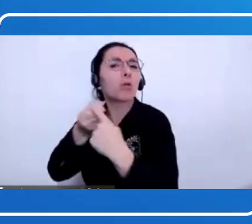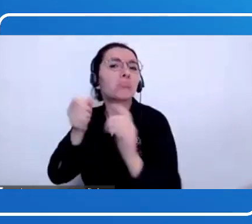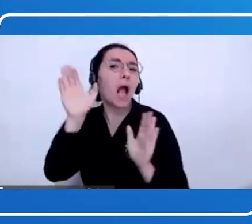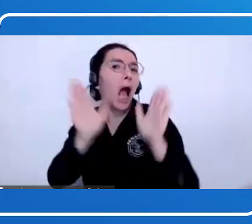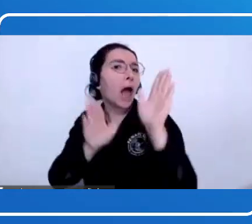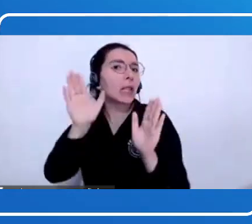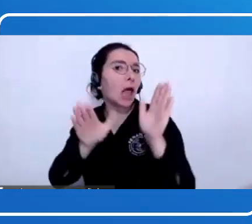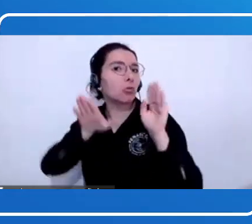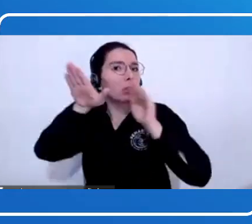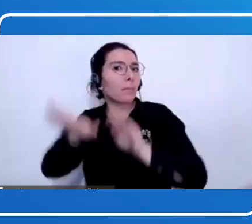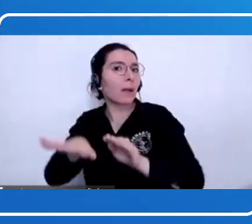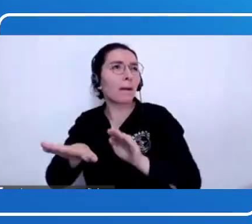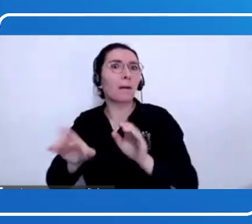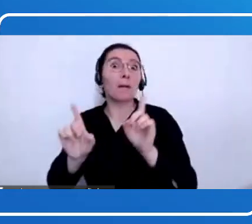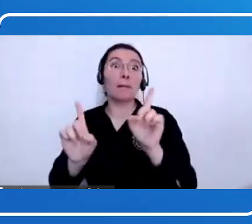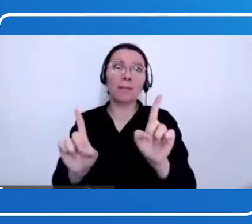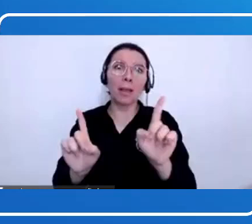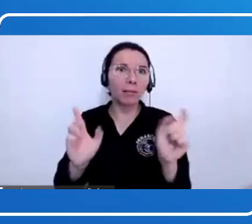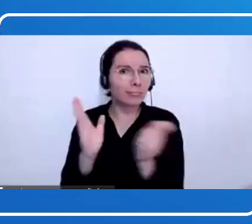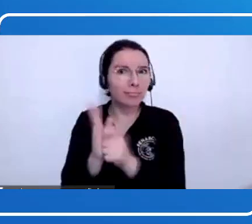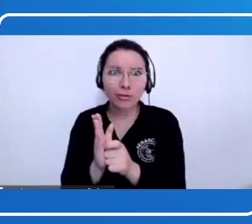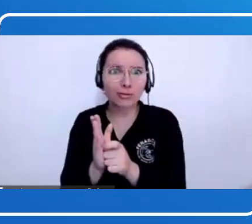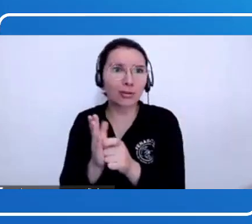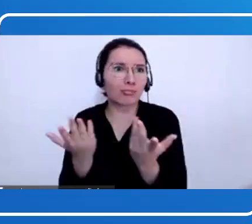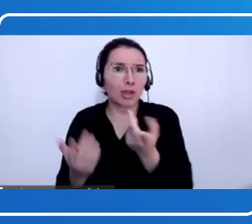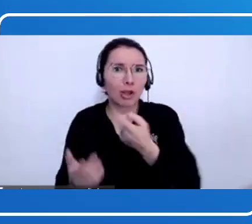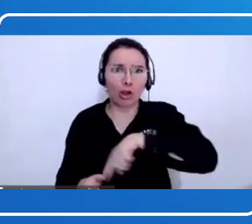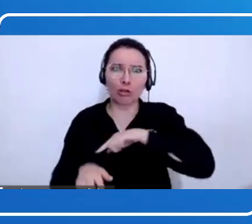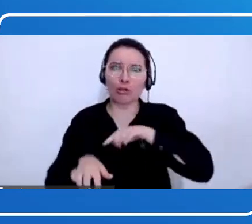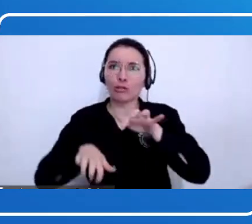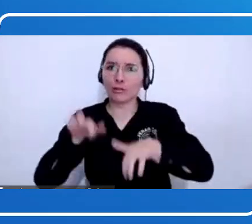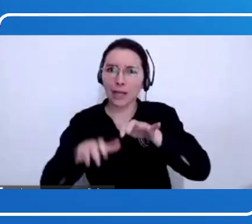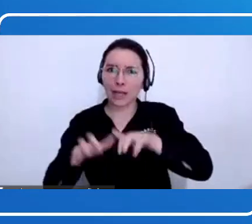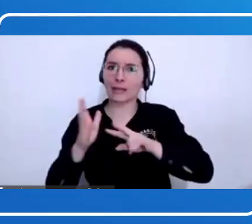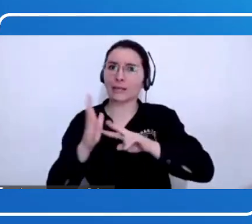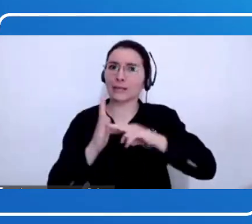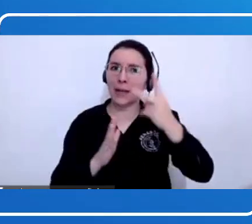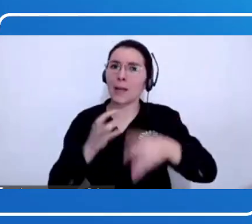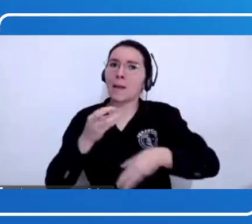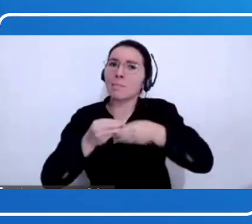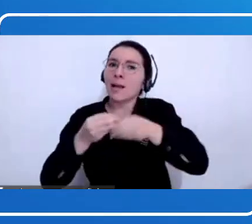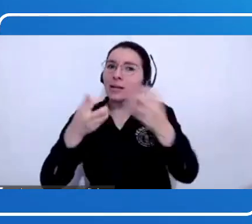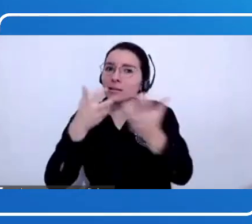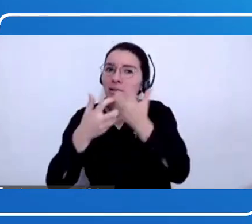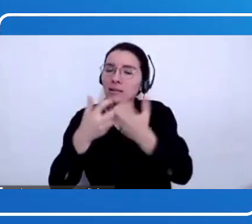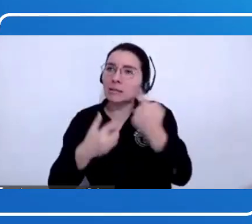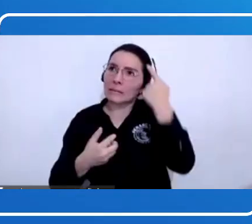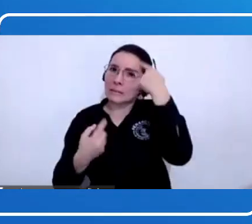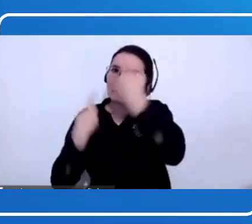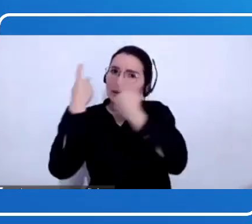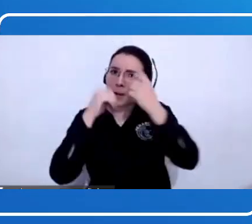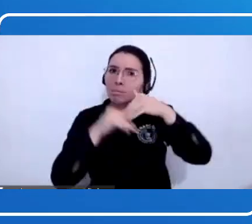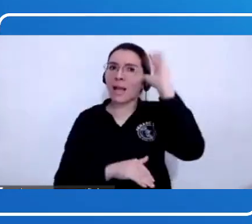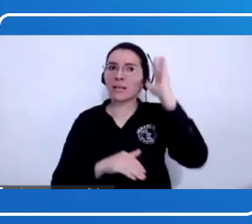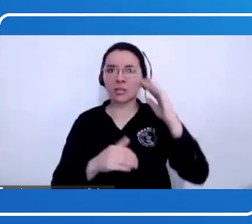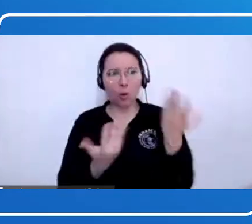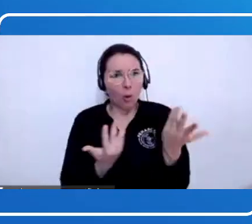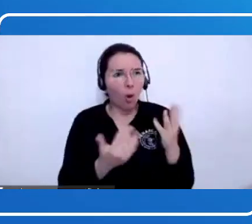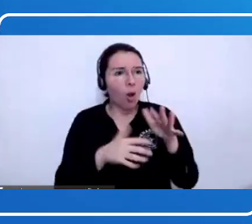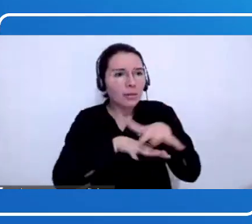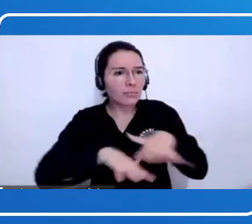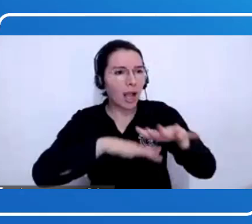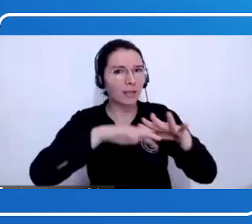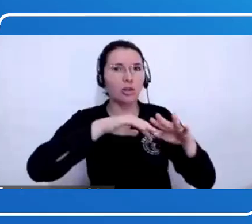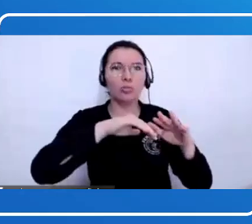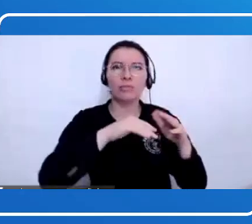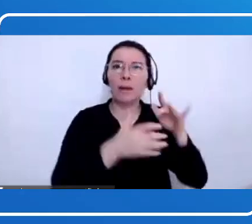Sin embargo, como nuestro interés como secretaría y como sistema es fortalecer los espacios de participación, decidimos ampliar los